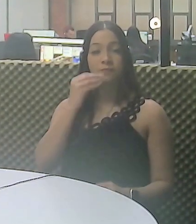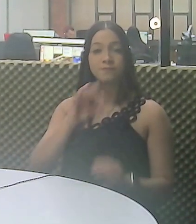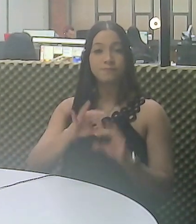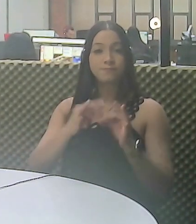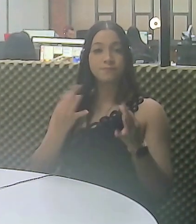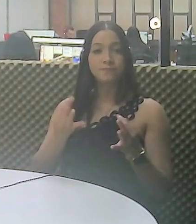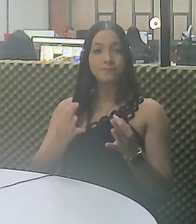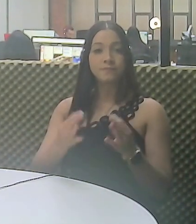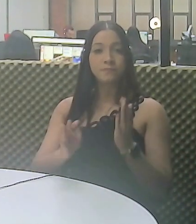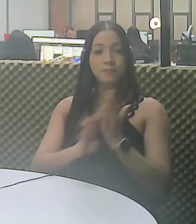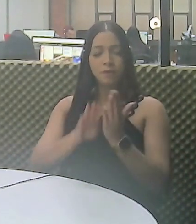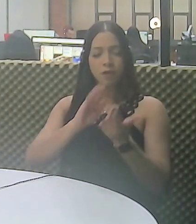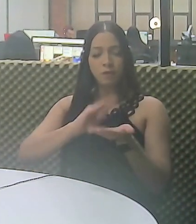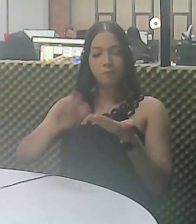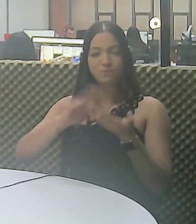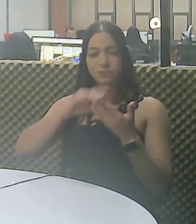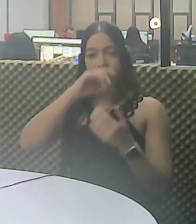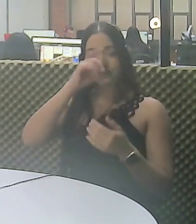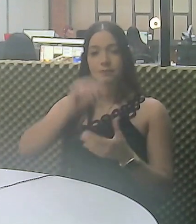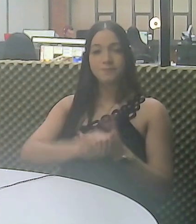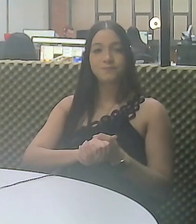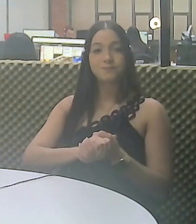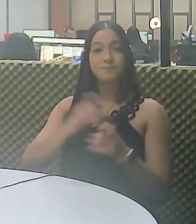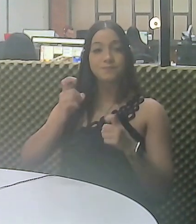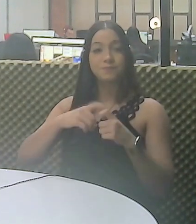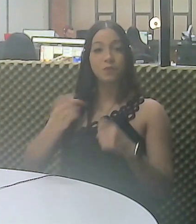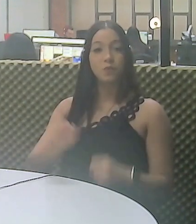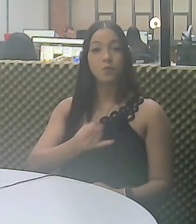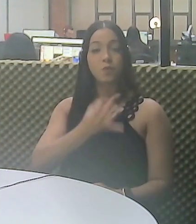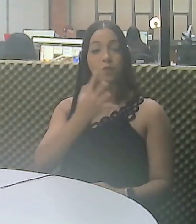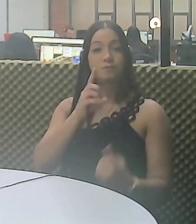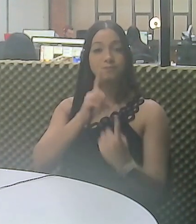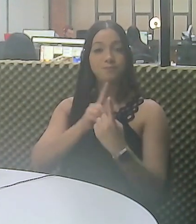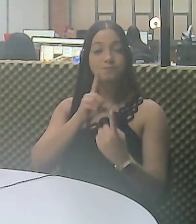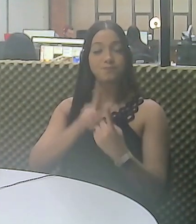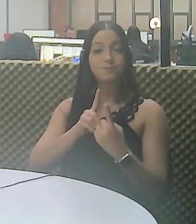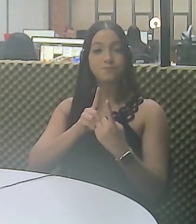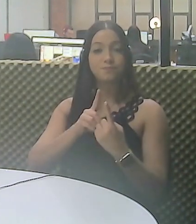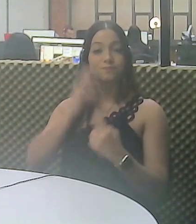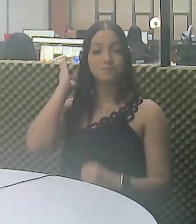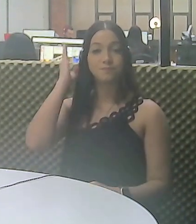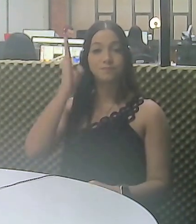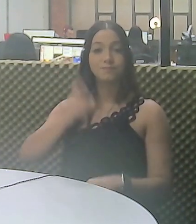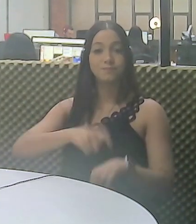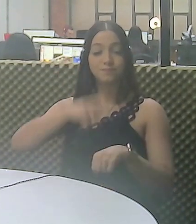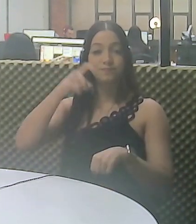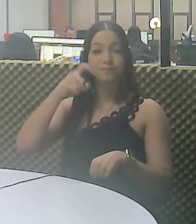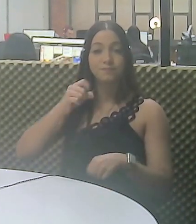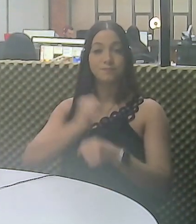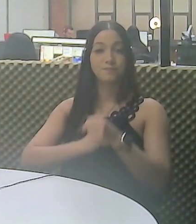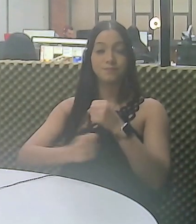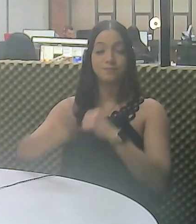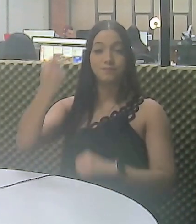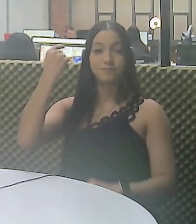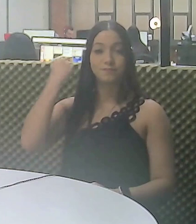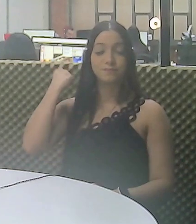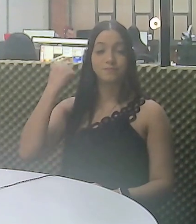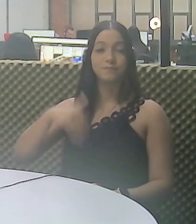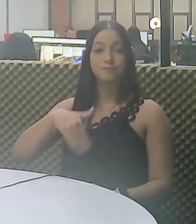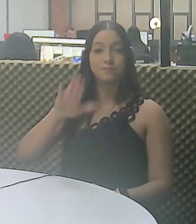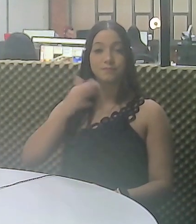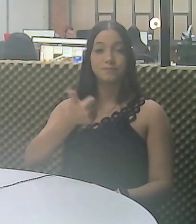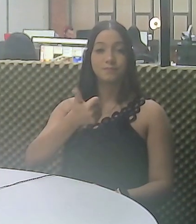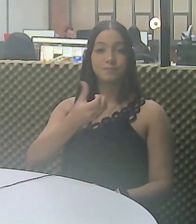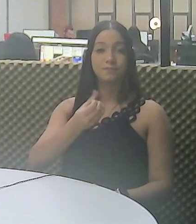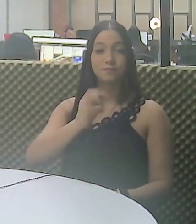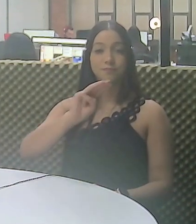com saúde, escala de médicos e quantos pacientes estão sendo atendidos em tempo real. Só no ano passado, foram mais de